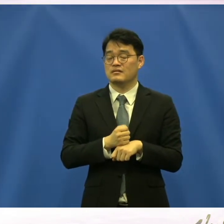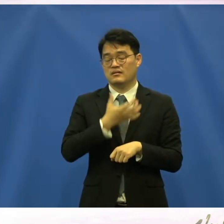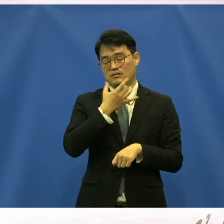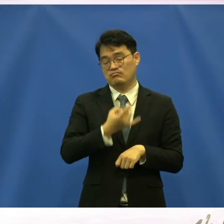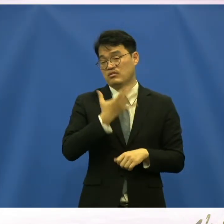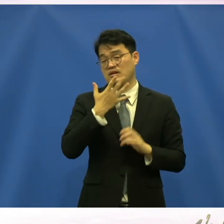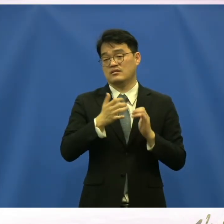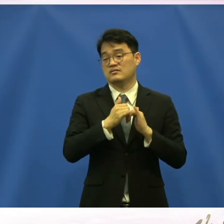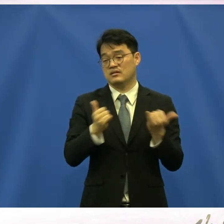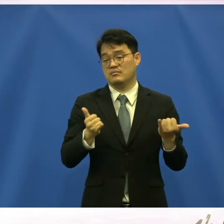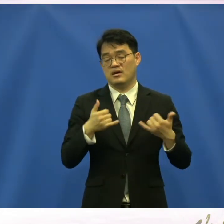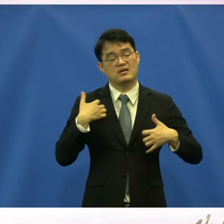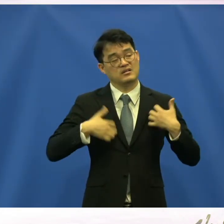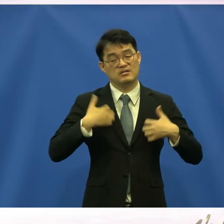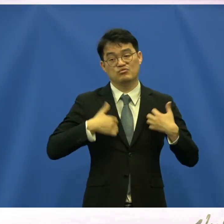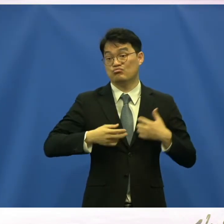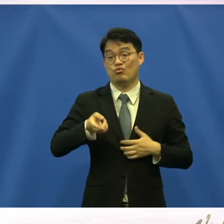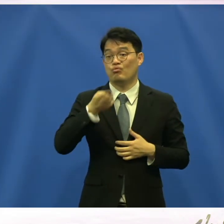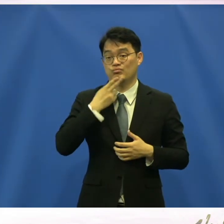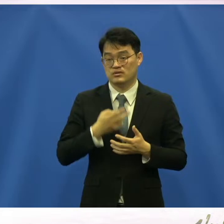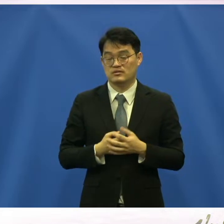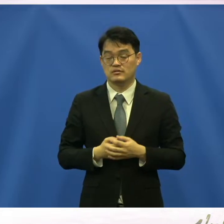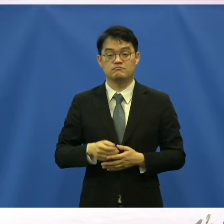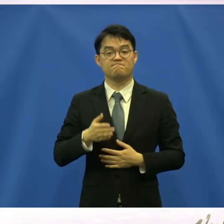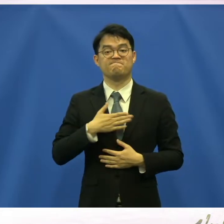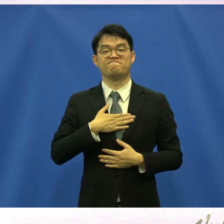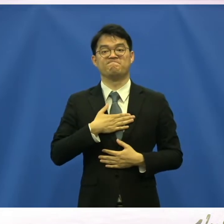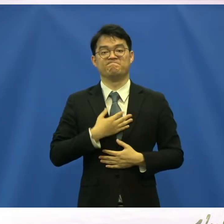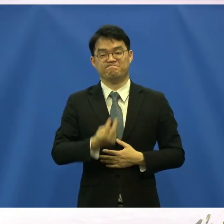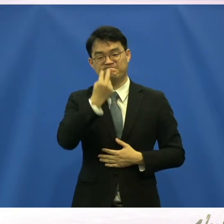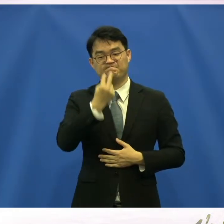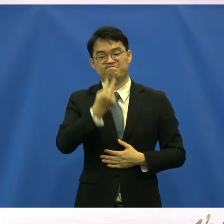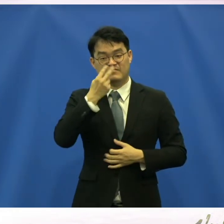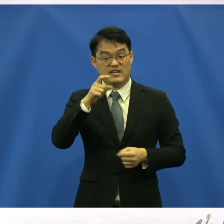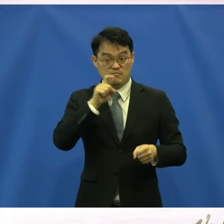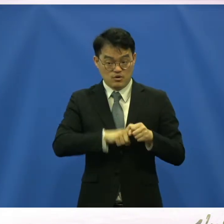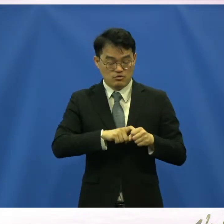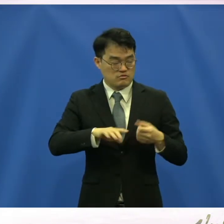자기 하나 살려고 많은 걸 죽여버리는 사람.